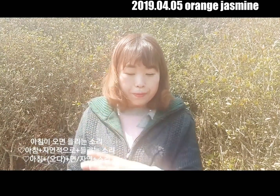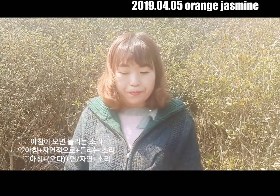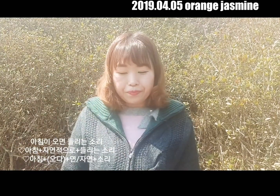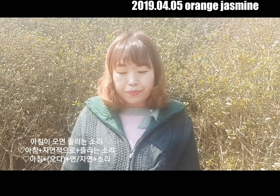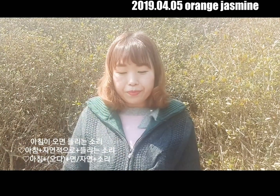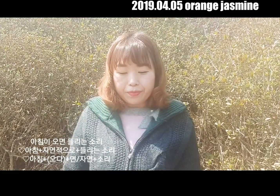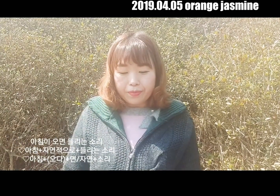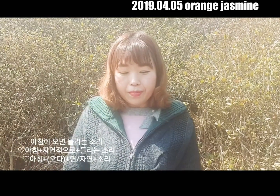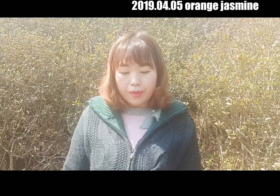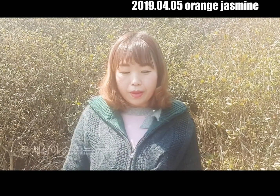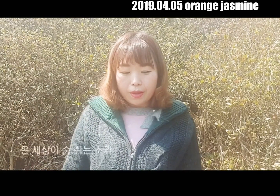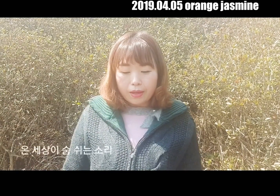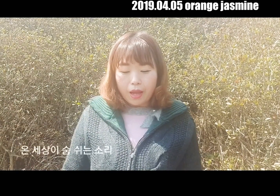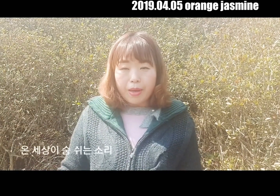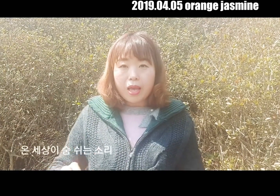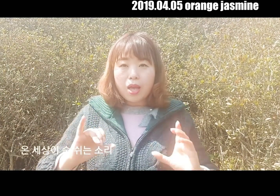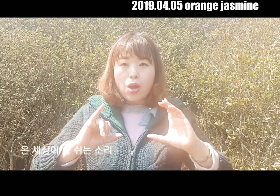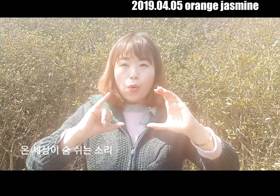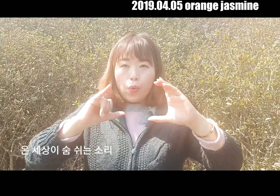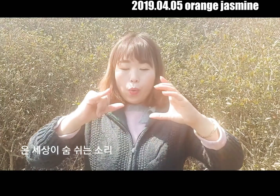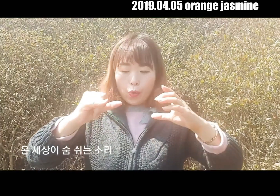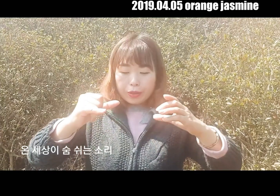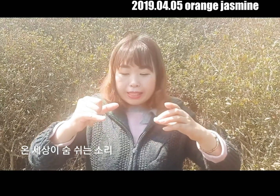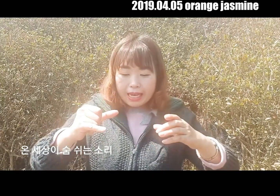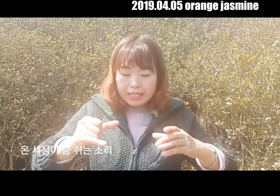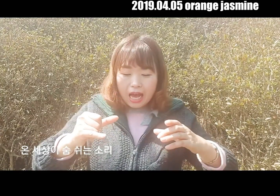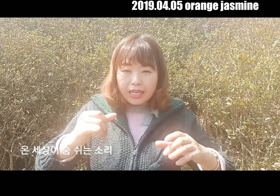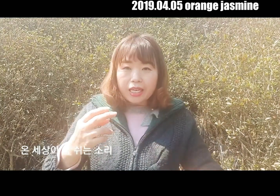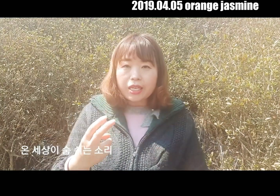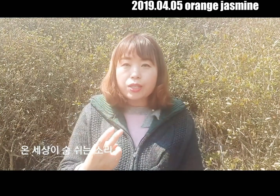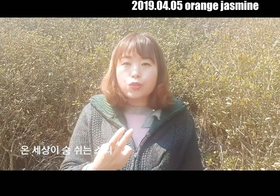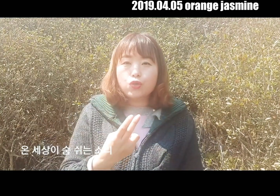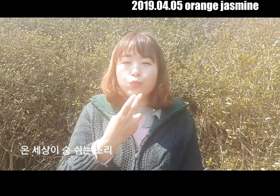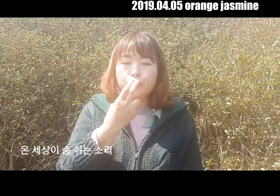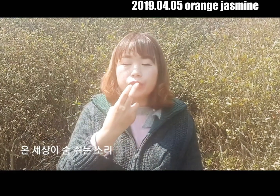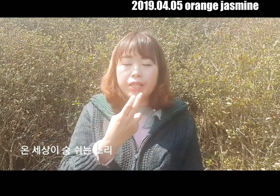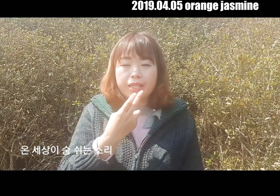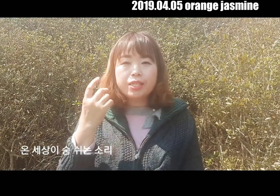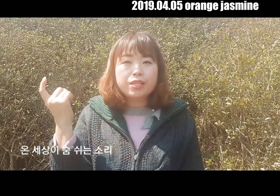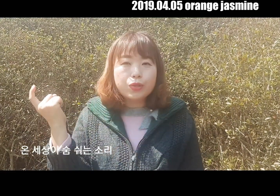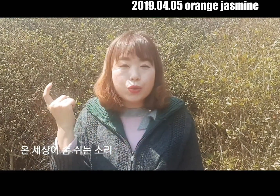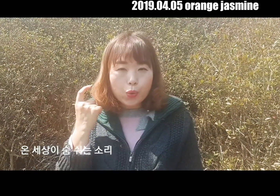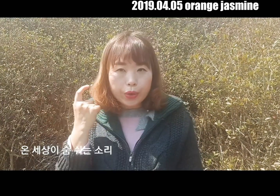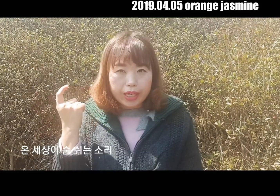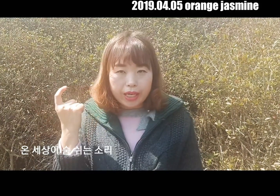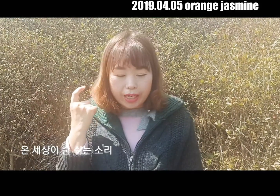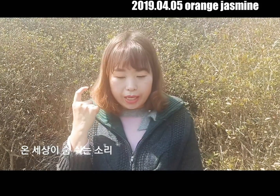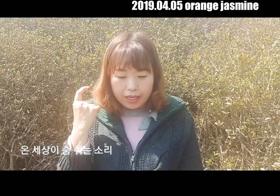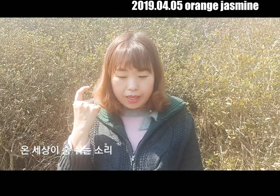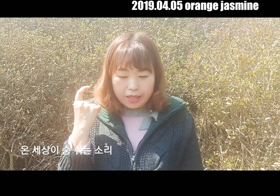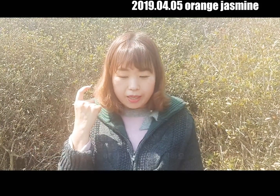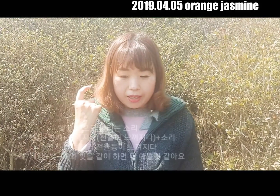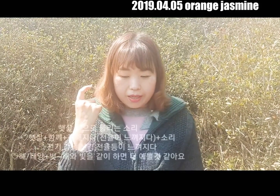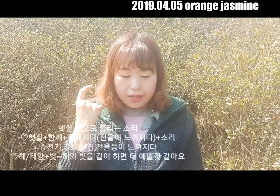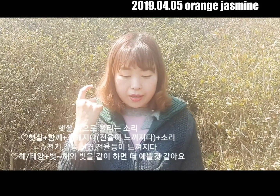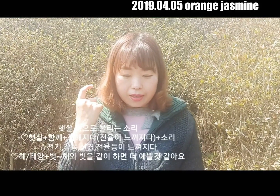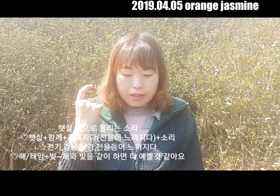괜찮고, 그 다음에 온 세상이 숨 쉬는 소리,